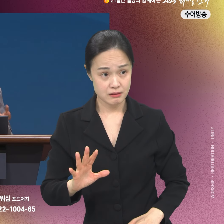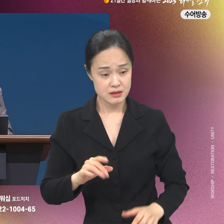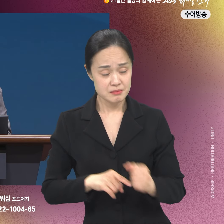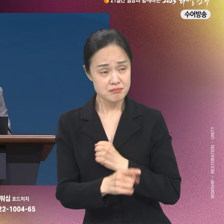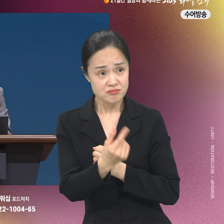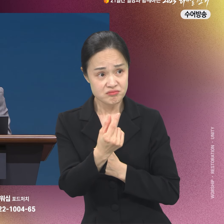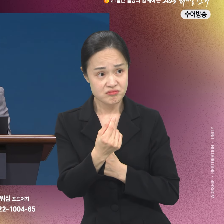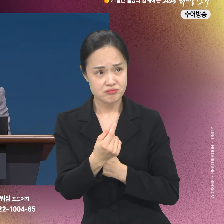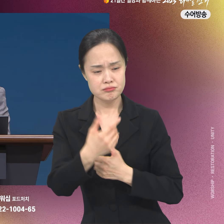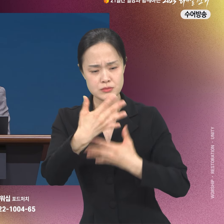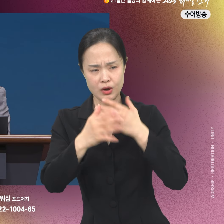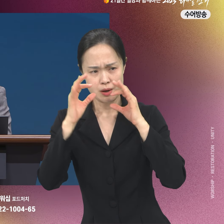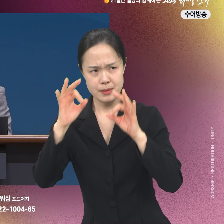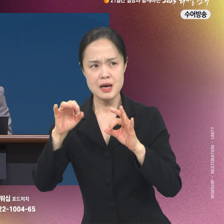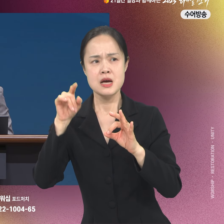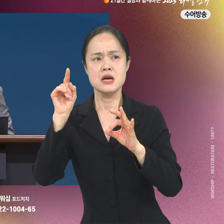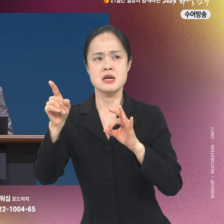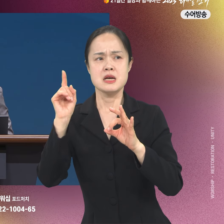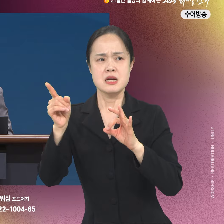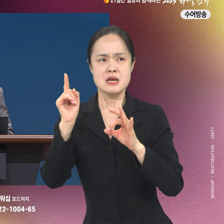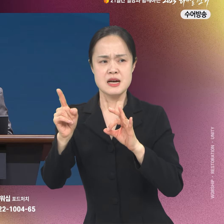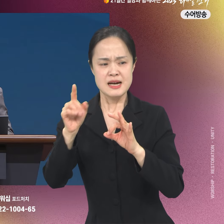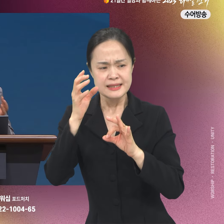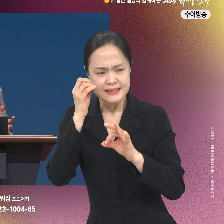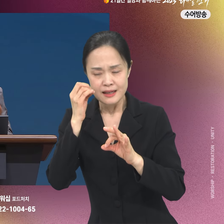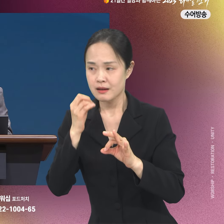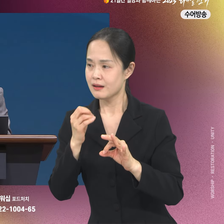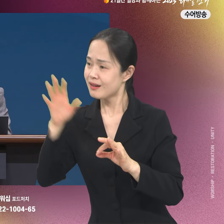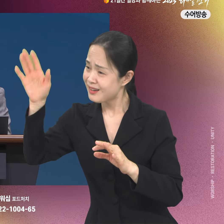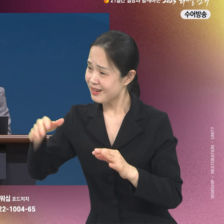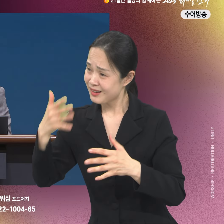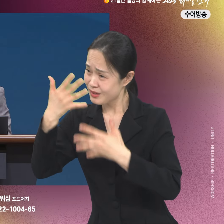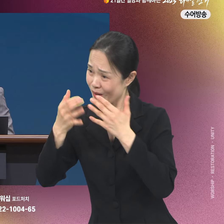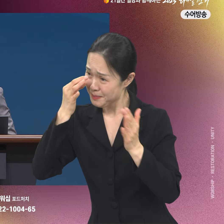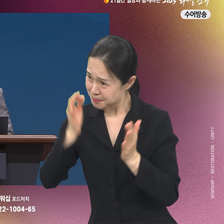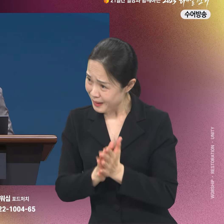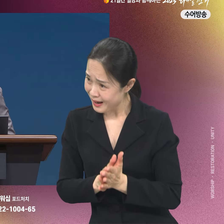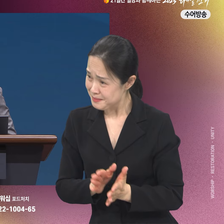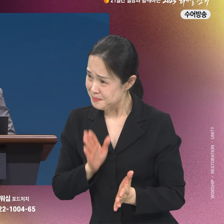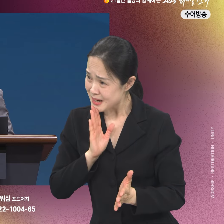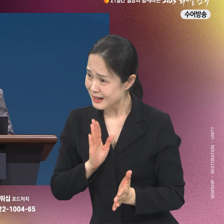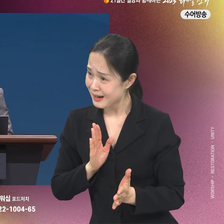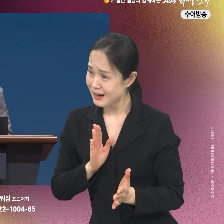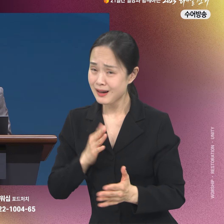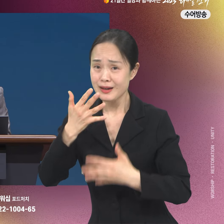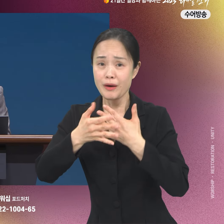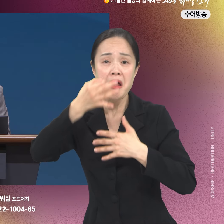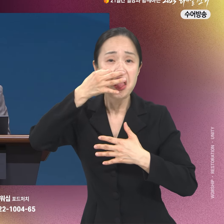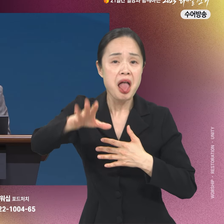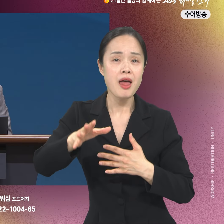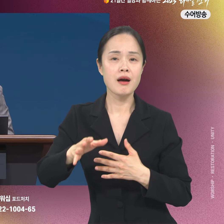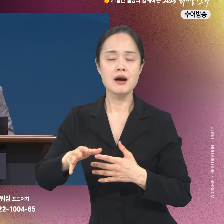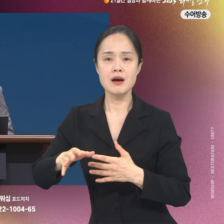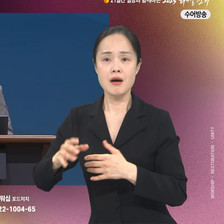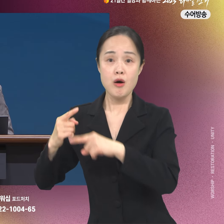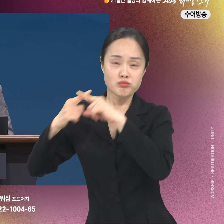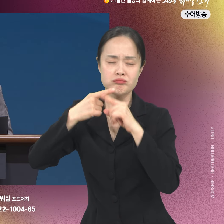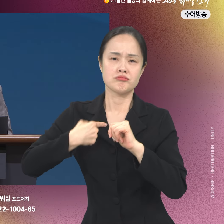영화 내내 주님의 신성을 묘사하려고 제가 얼마나 많은 것들을 깔아놨는데 이거 하나도 안 보신 것